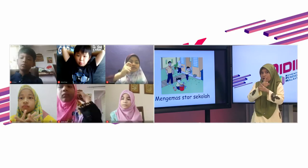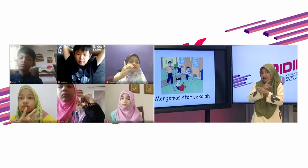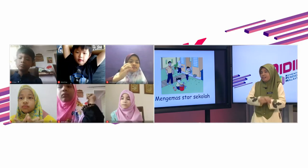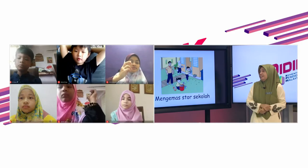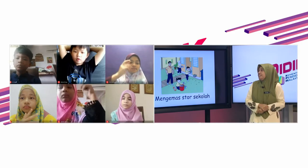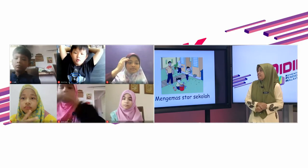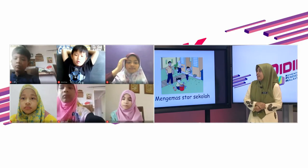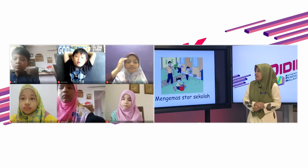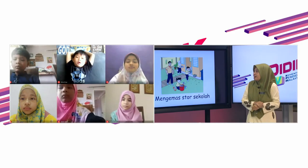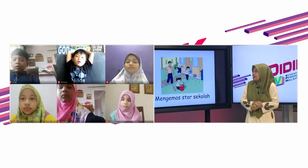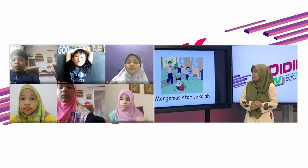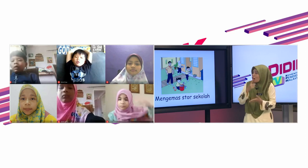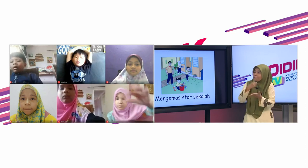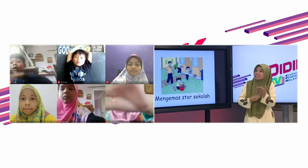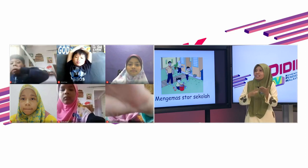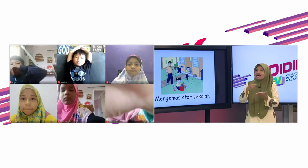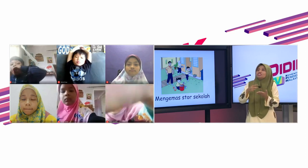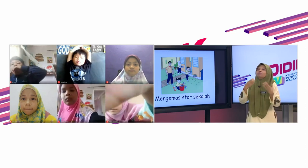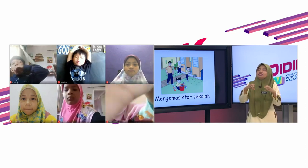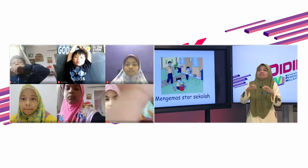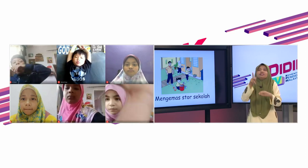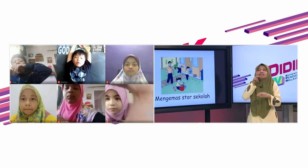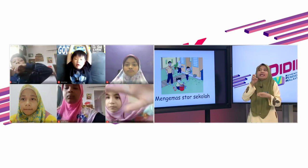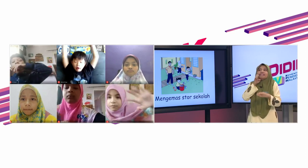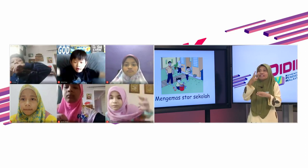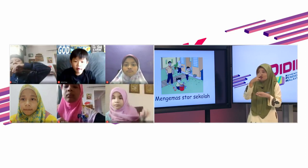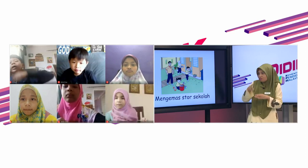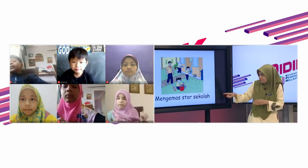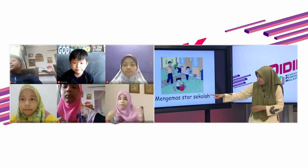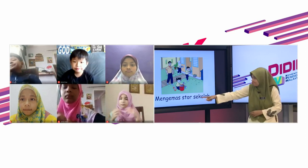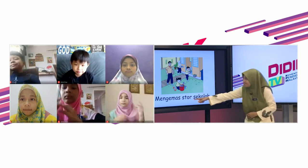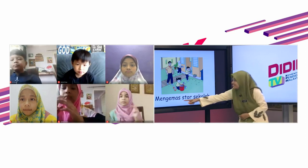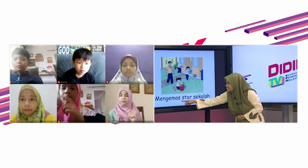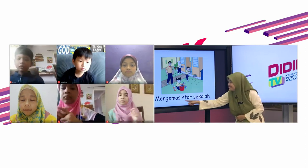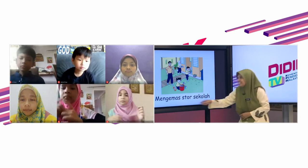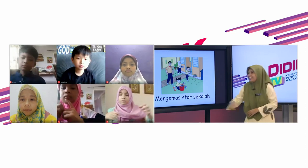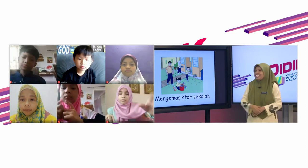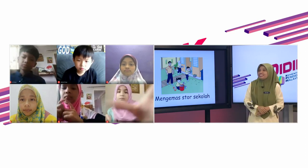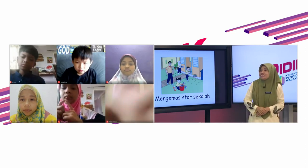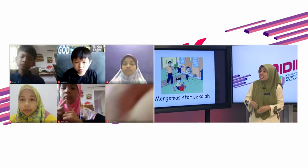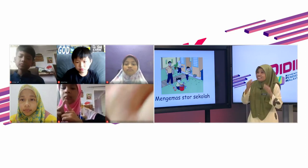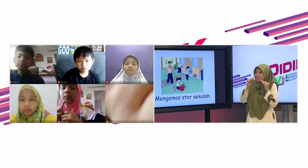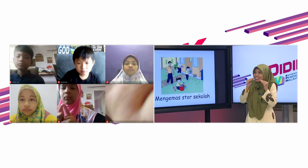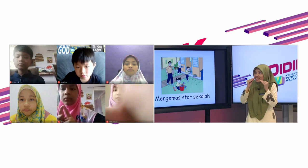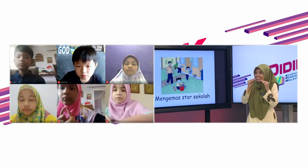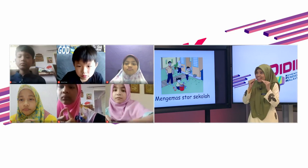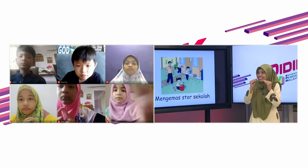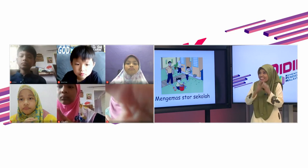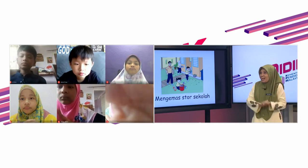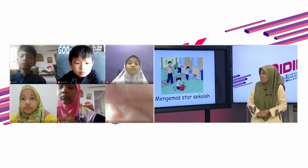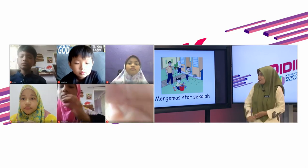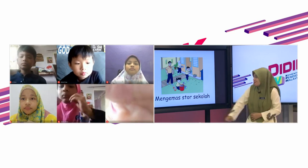Betul tak? Okey. Apa? Cuba Kak Ellie tengok. Okey. Tadi dah ajar